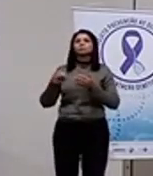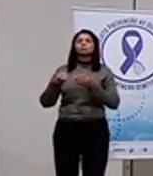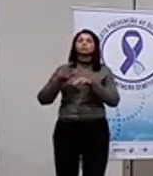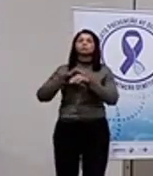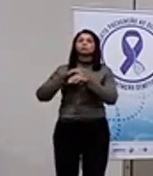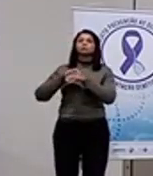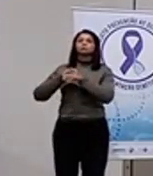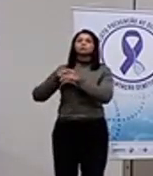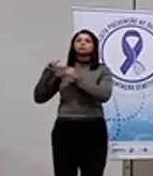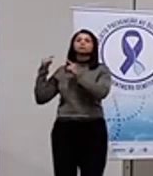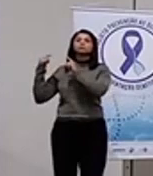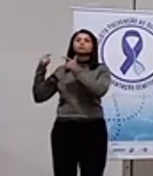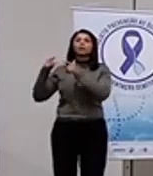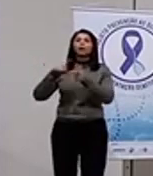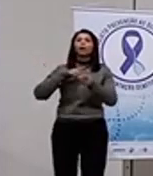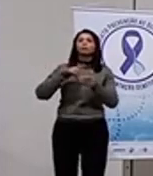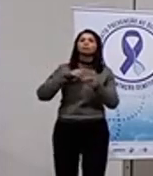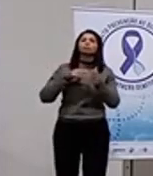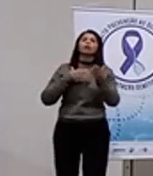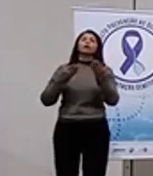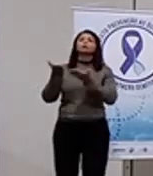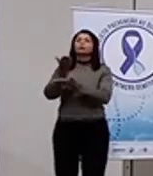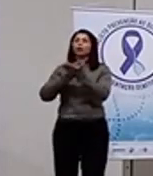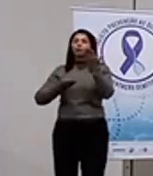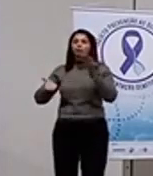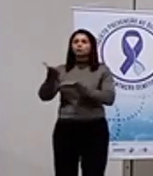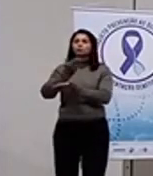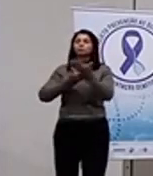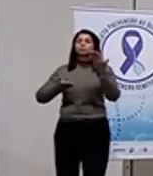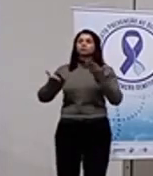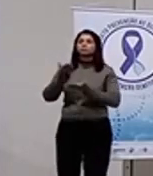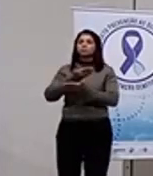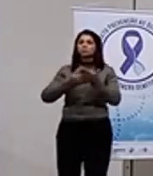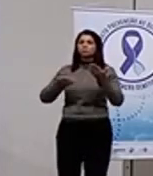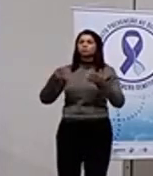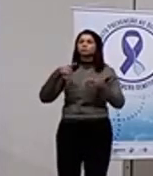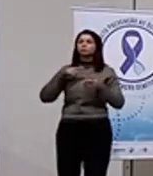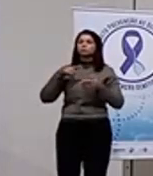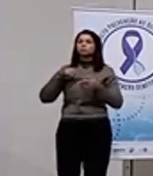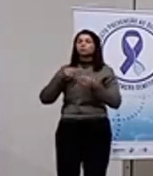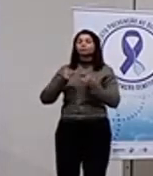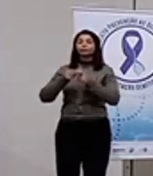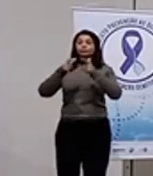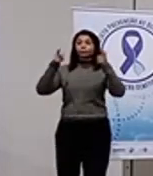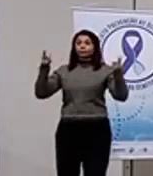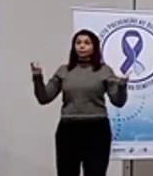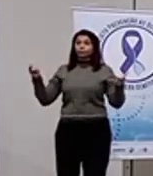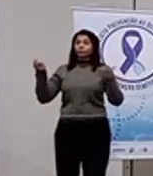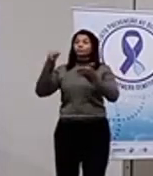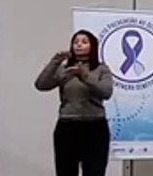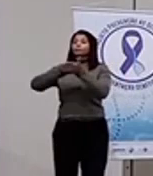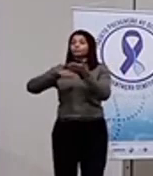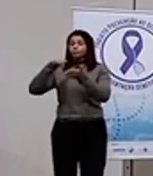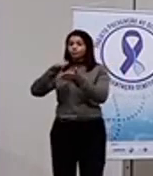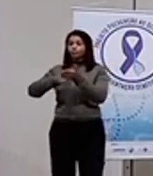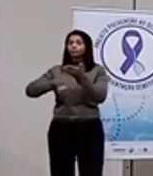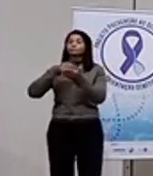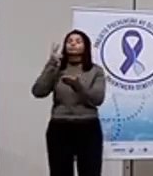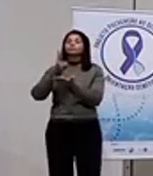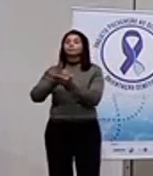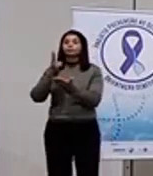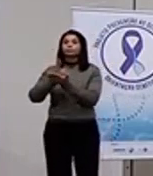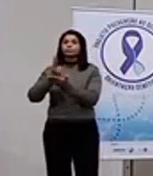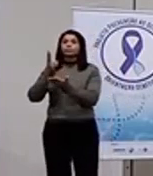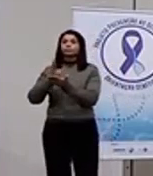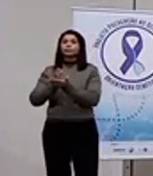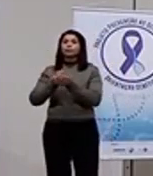têm tratamentos. Eu acho que esse, infelizmente, é o grande ponto que ainda temos uma batalha constante. É o fato de que a maior parte